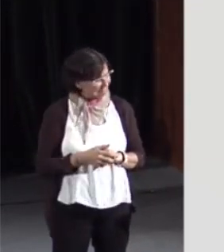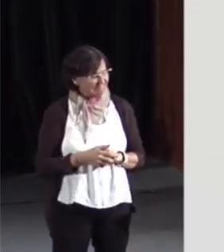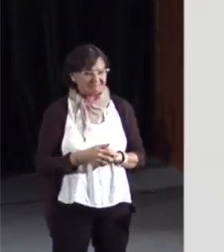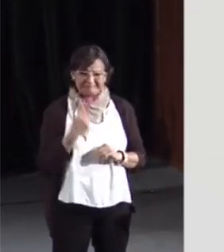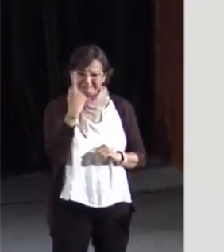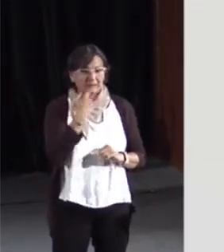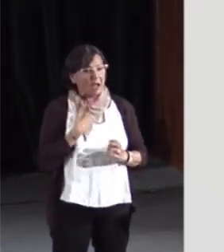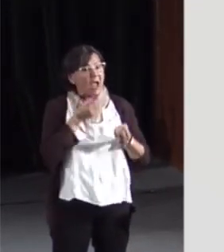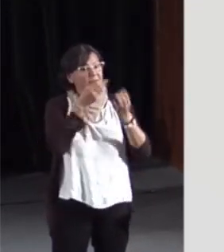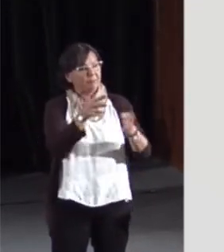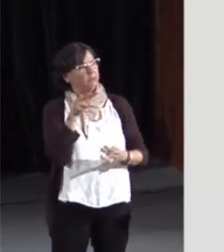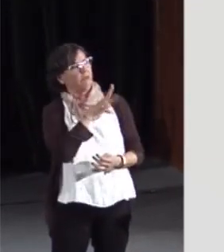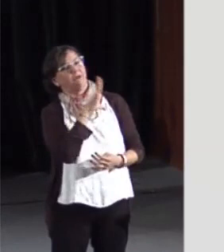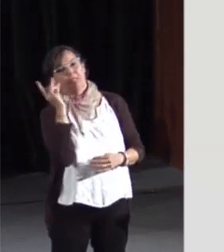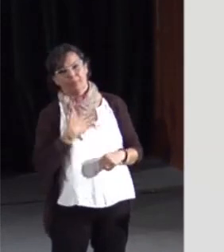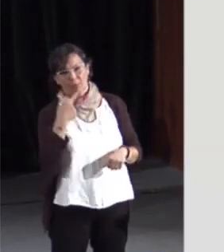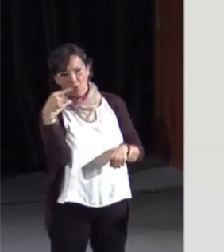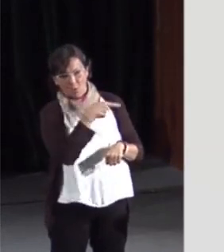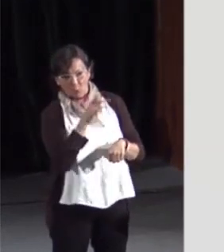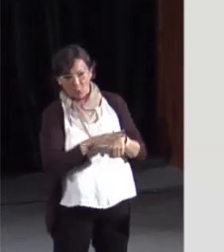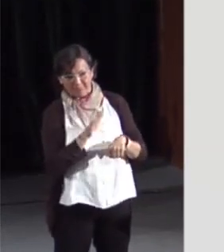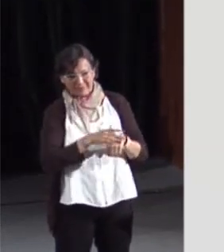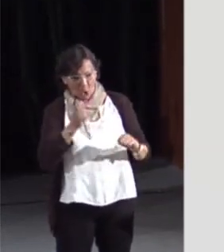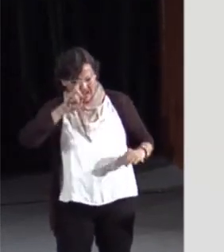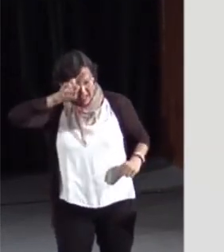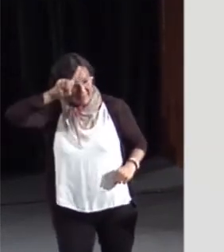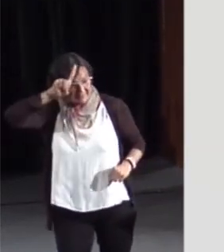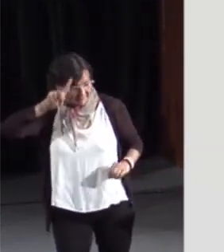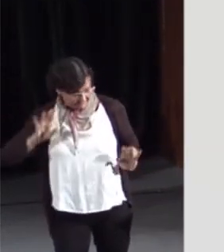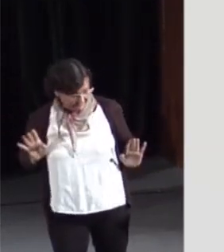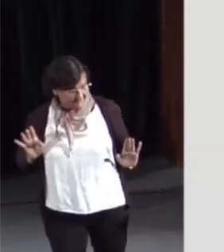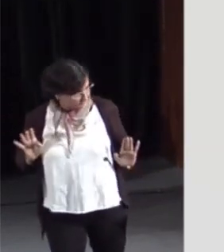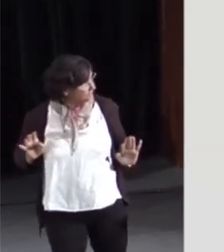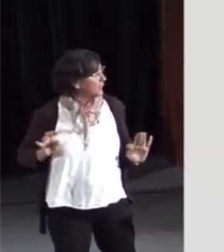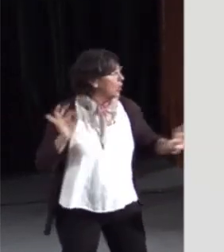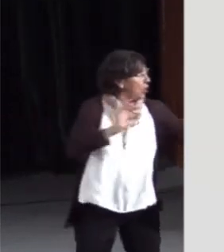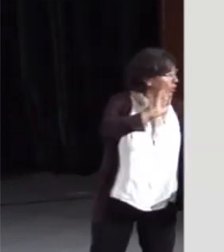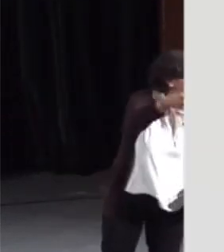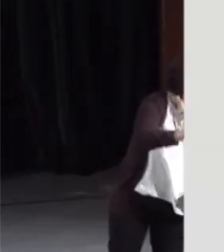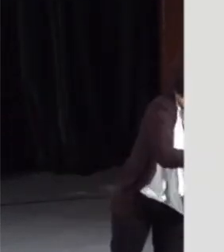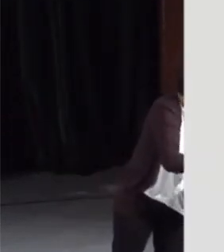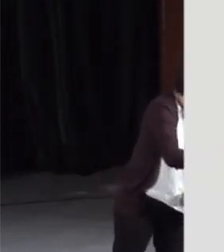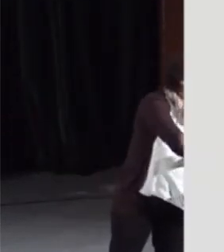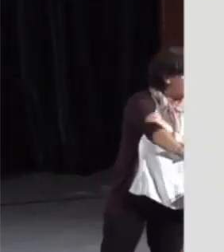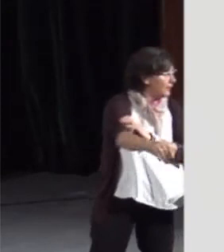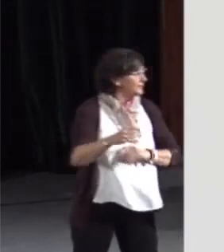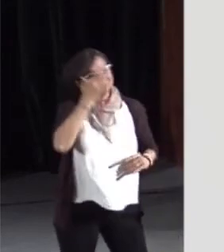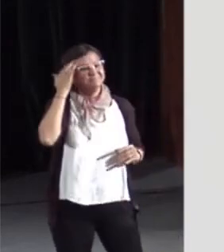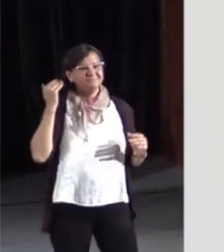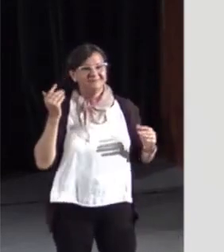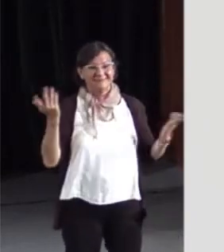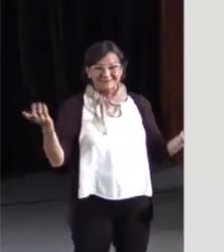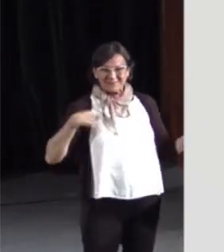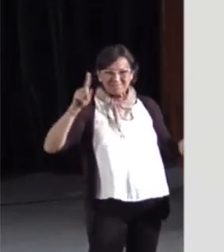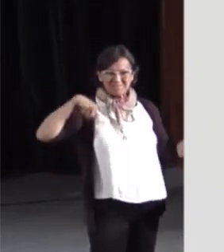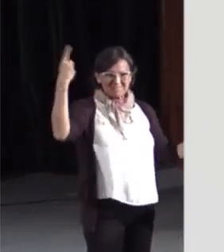Si hacemos esto sin el signo de culpa, se sobreentiende que estoy admitiendo mi culpa y además